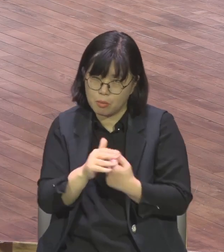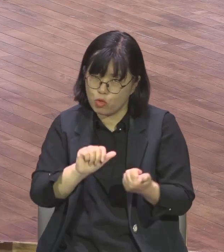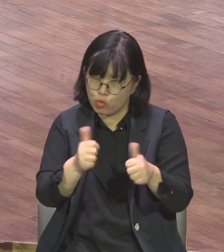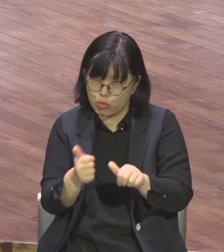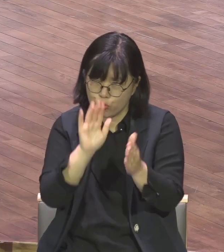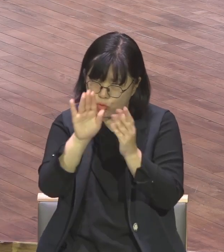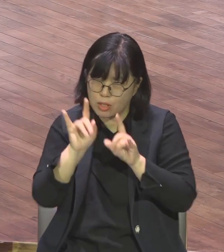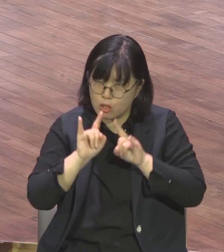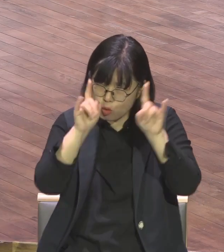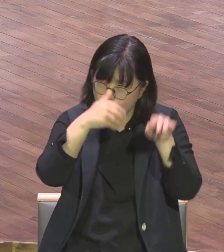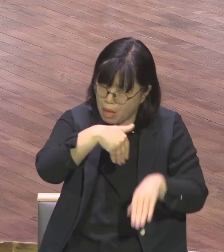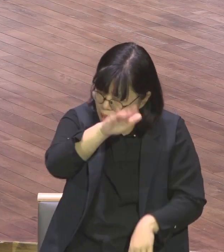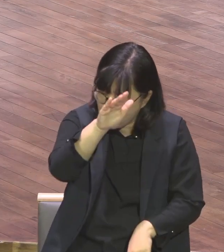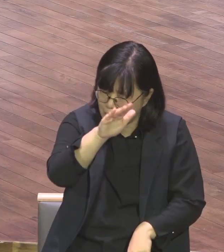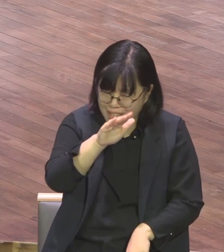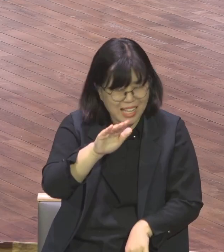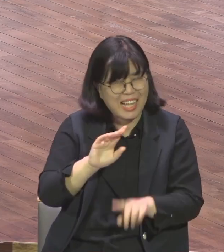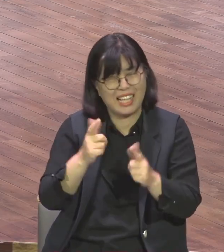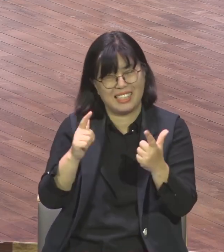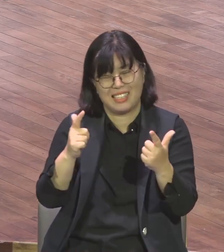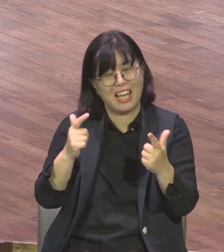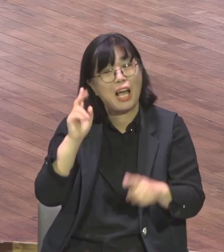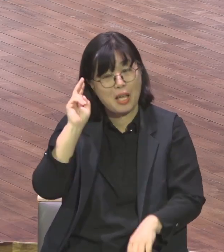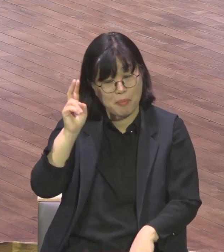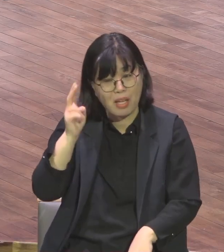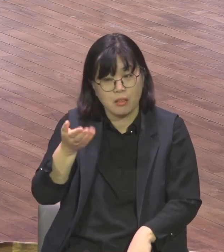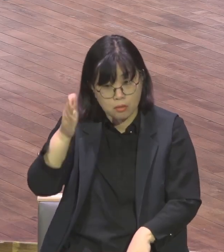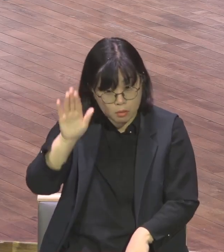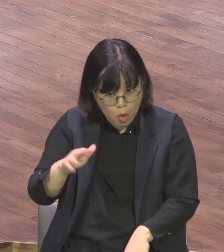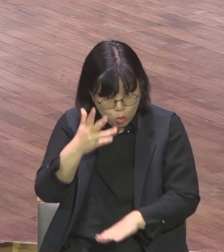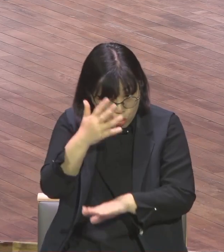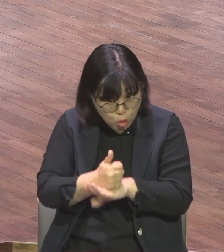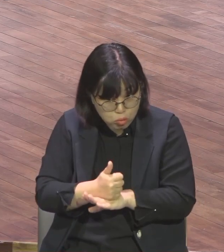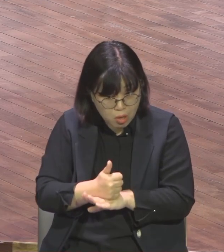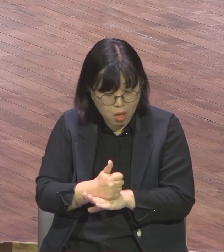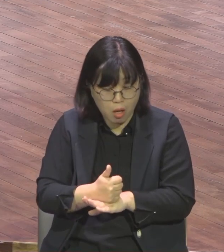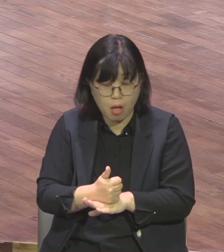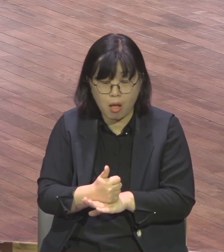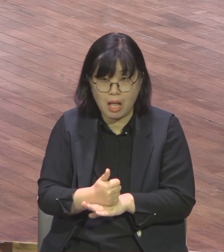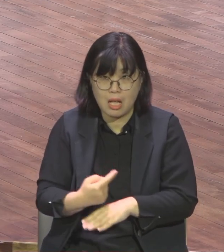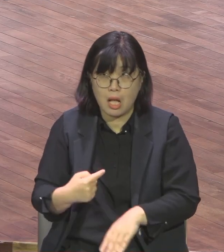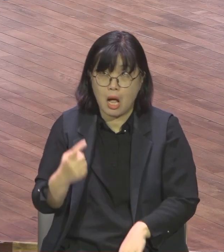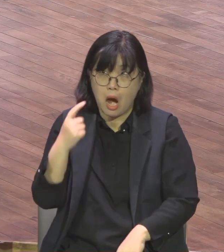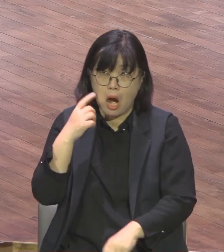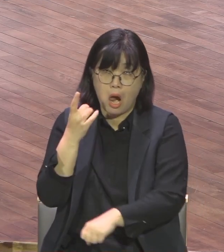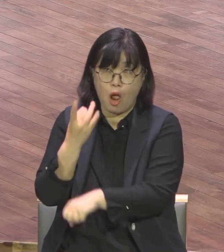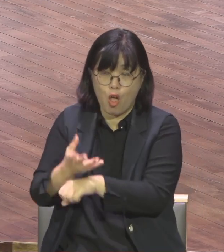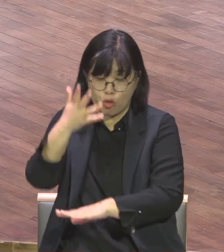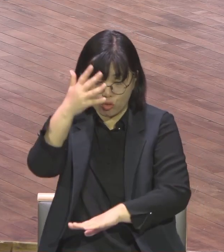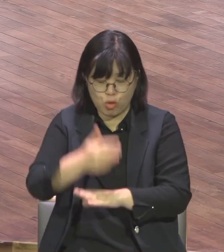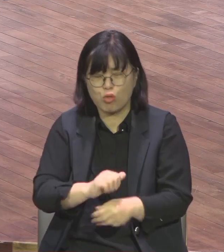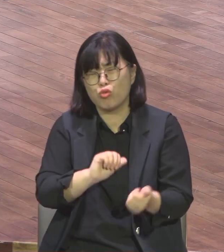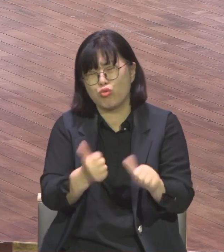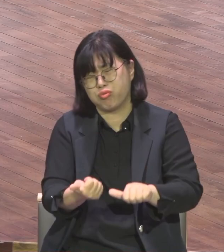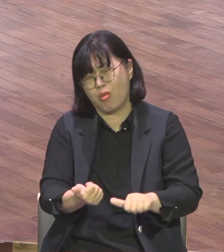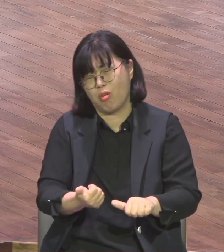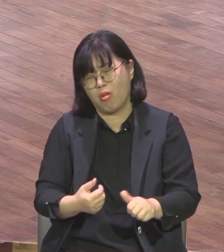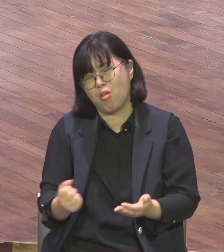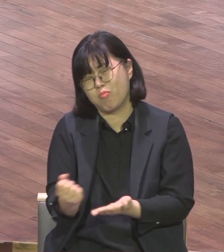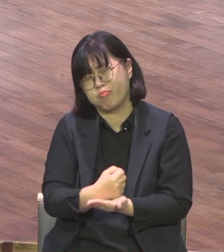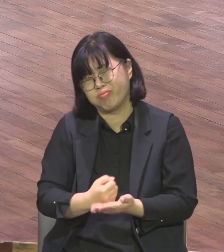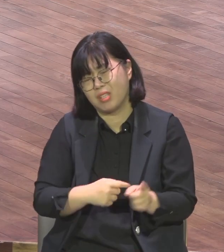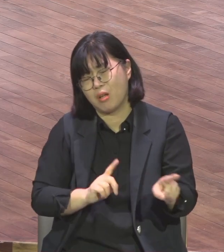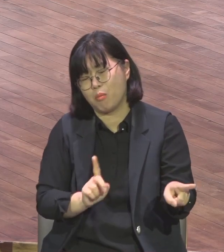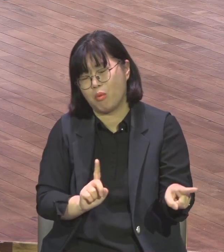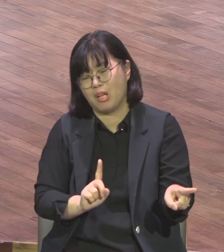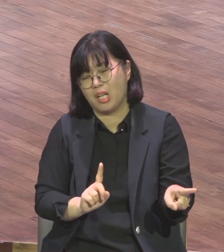여러분 함께 사느냐 함께 죽느냐 나 한 사람에 달려있다. 이 사실을